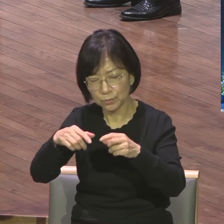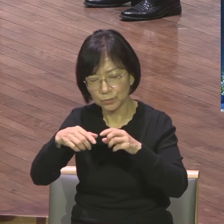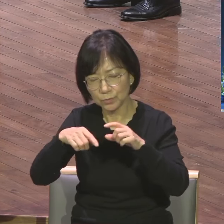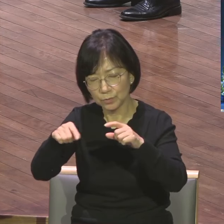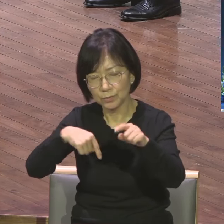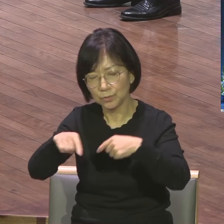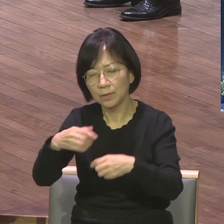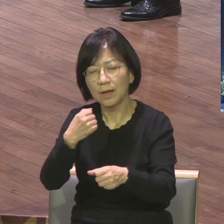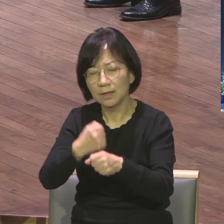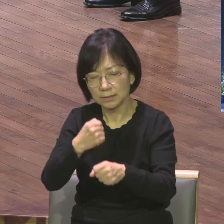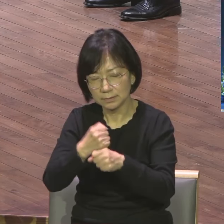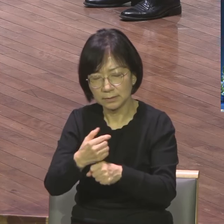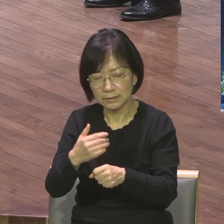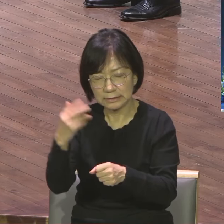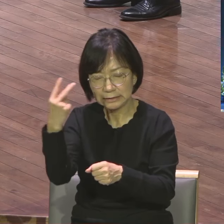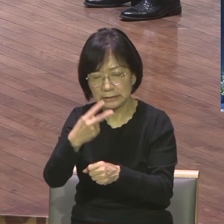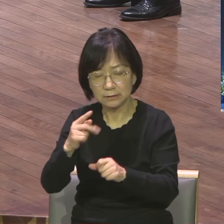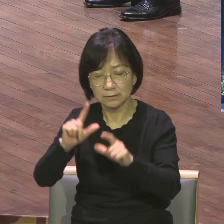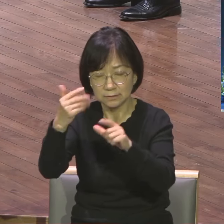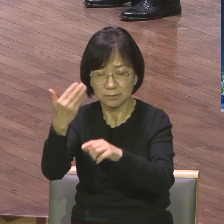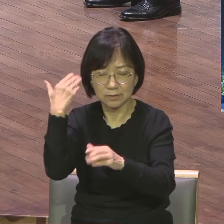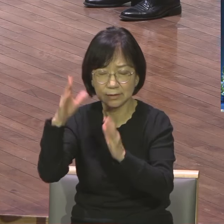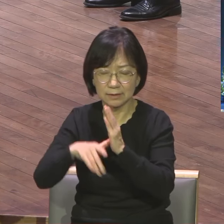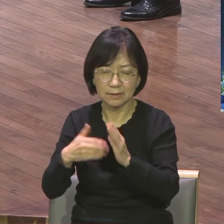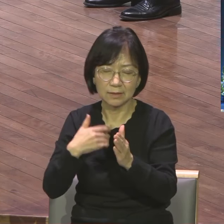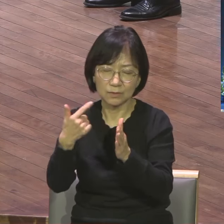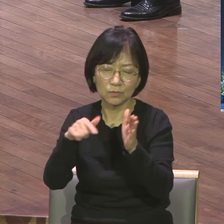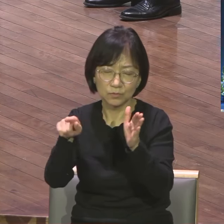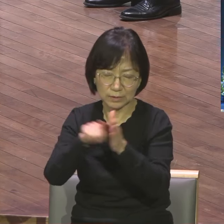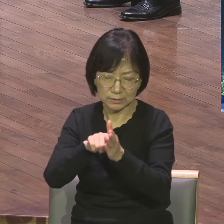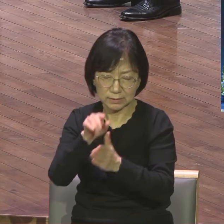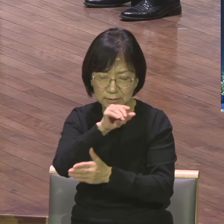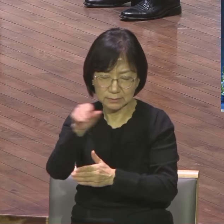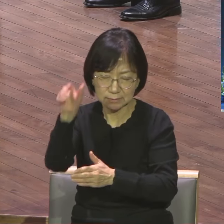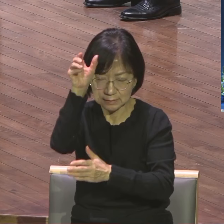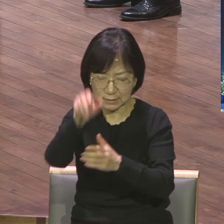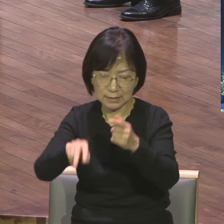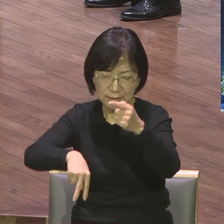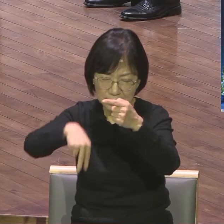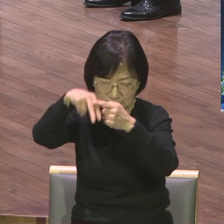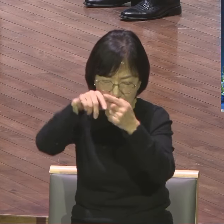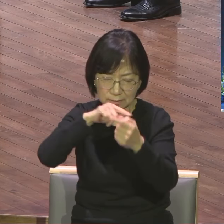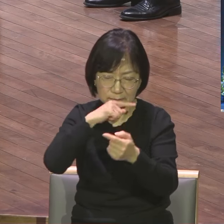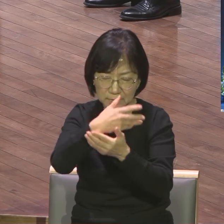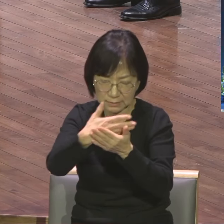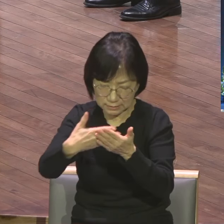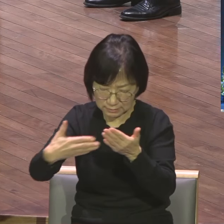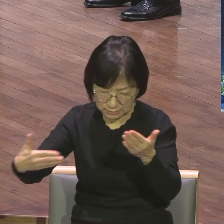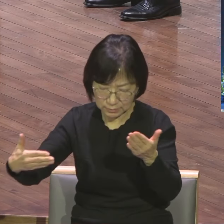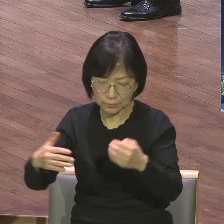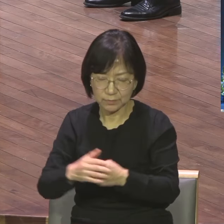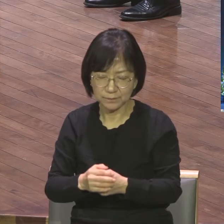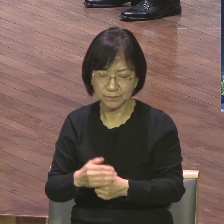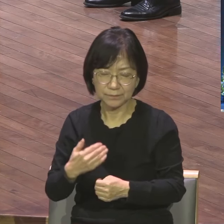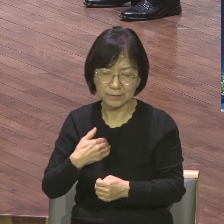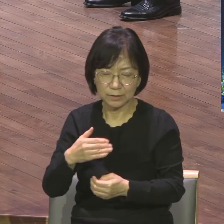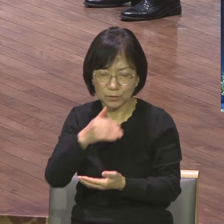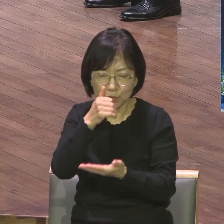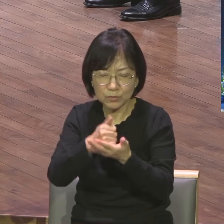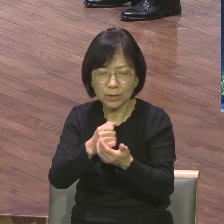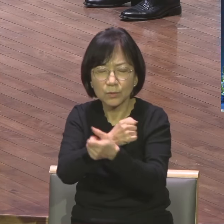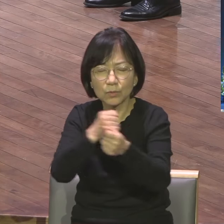죽으시고 붉은 피를 흘리시고 그 몸이 부서져서 우리의 죄를 사해 주신 그 십자가의